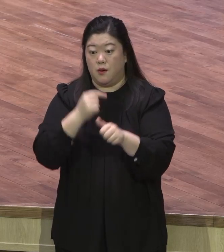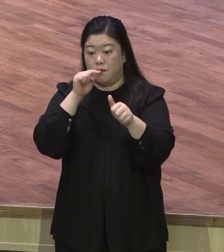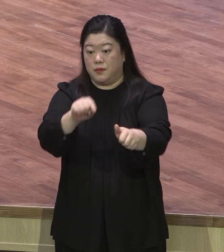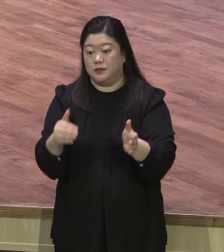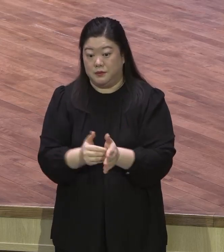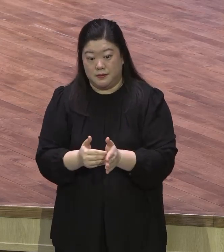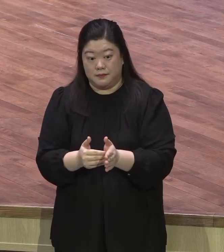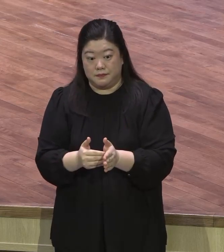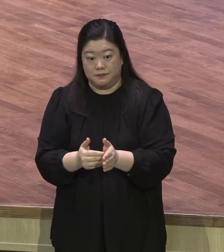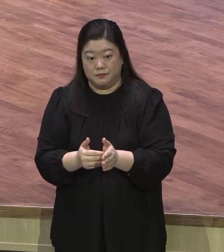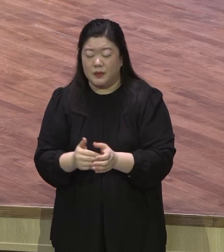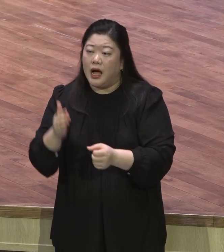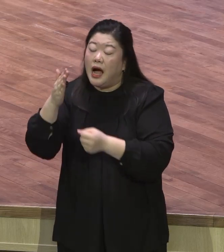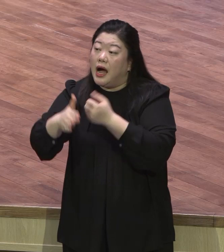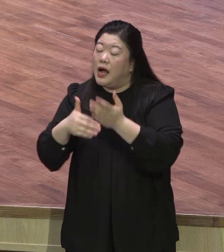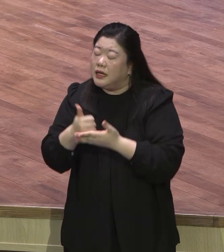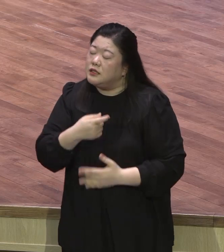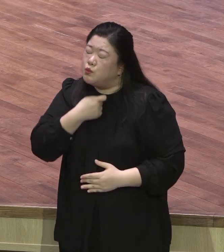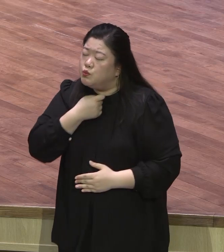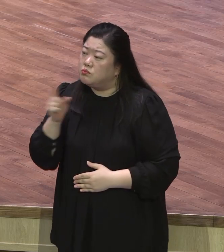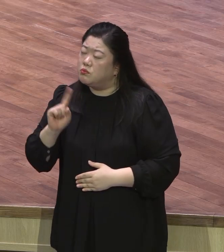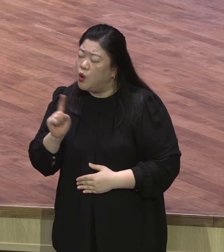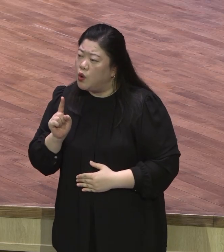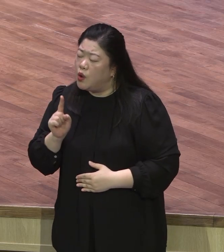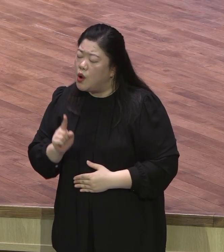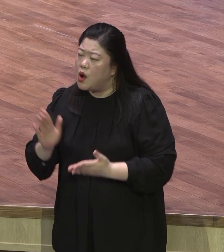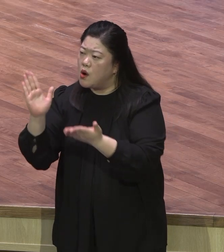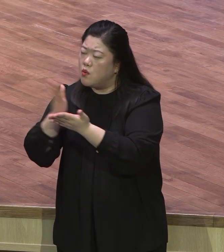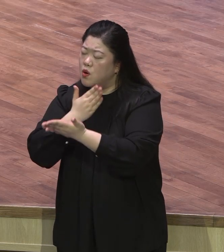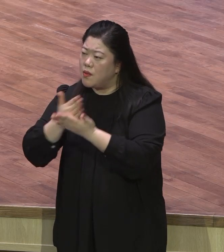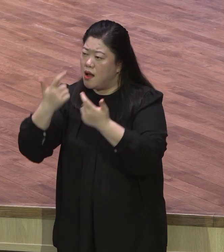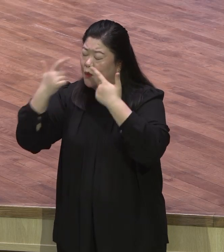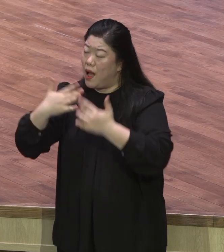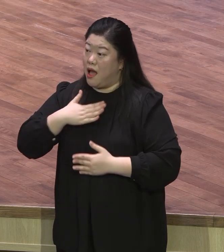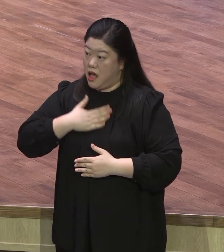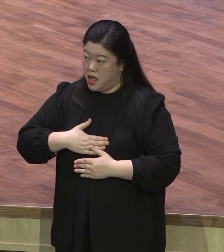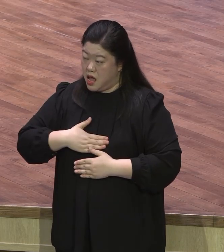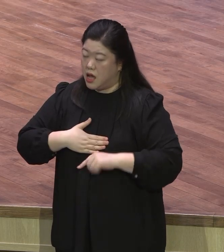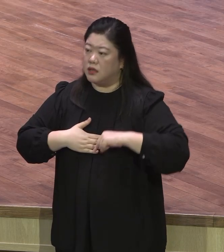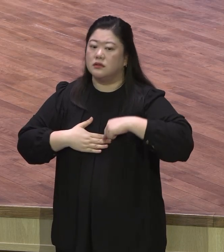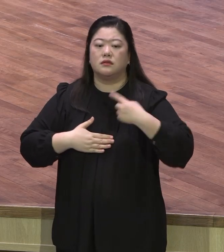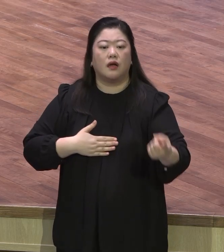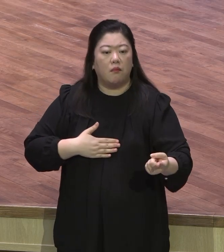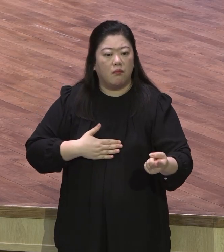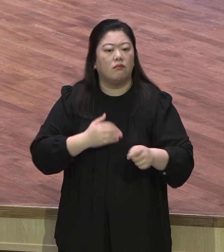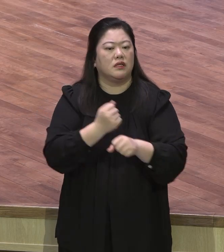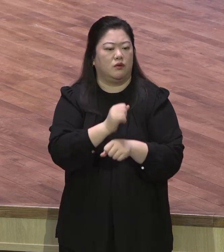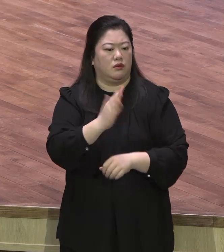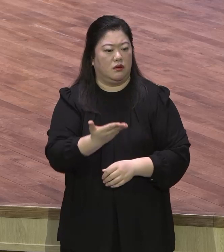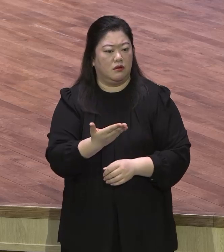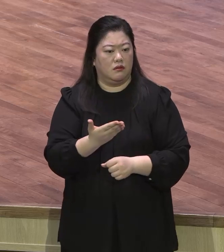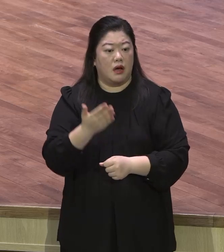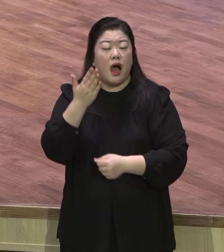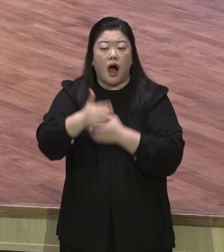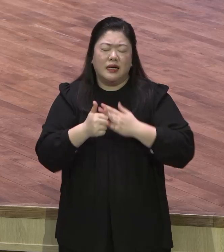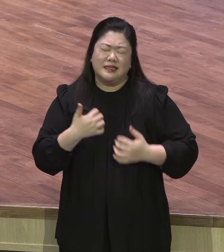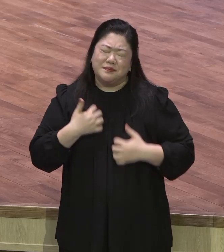무엇인지 분별하도록 하라 그것이 뭐겠습니까 바로 인간을 구원하시기 위한